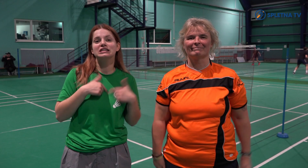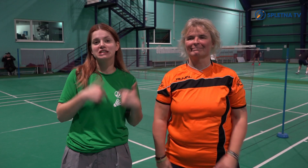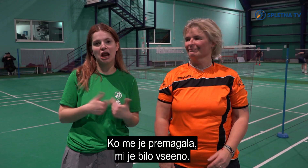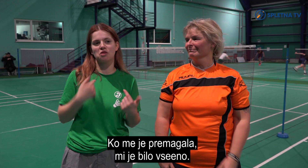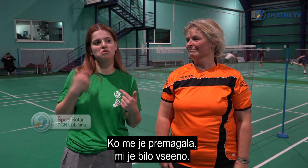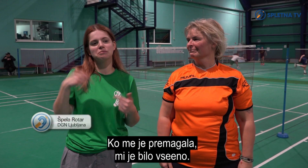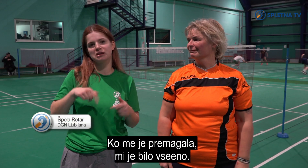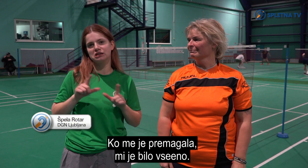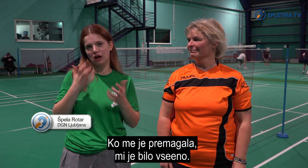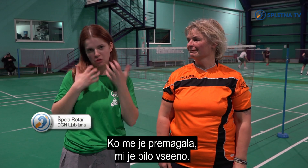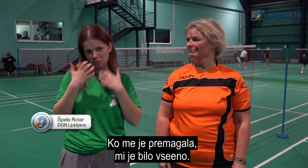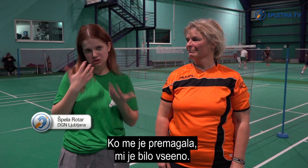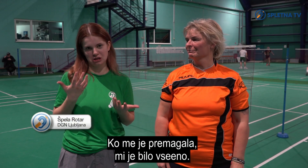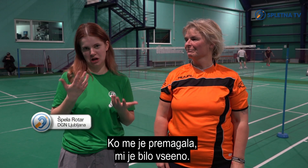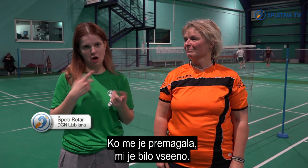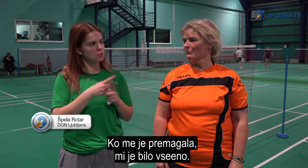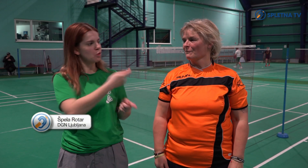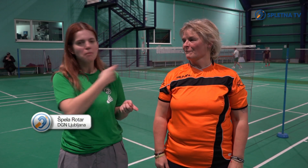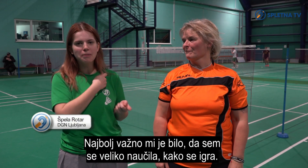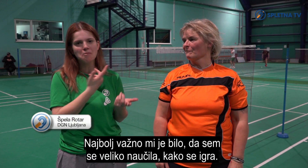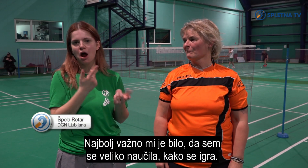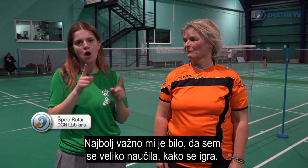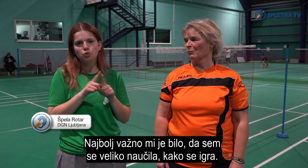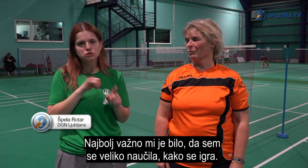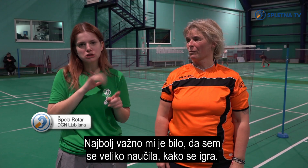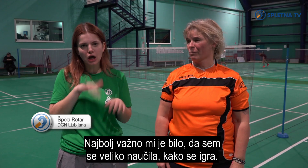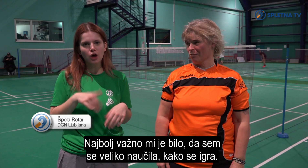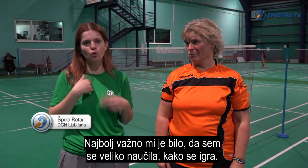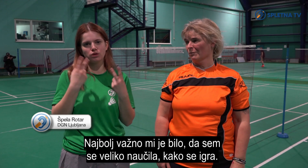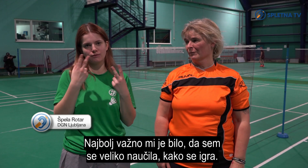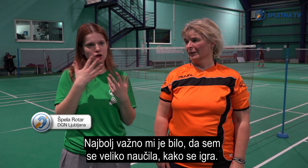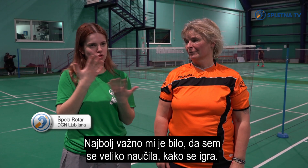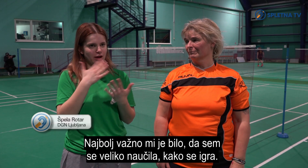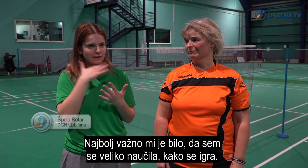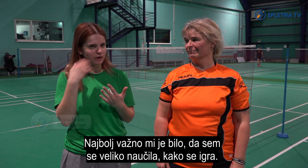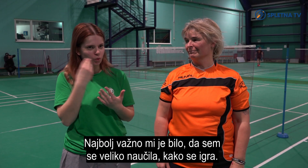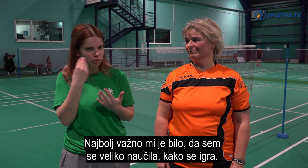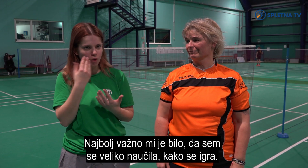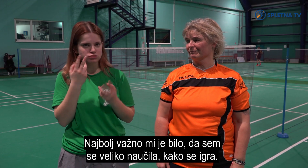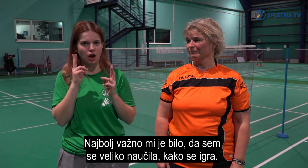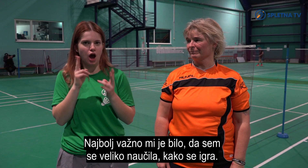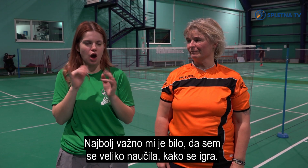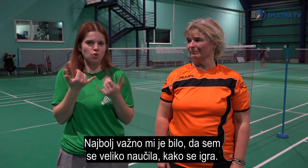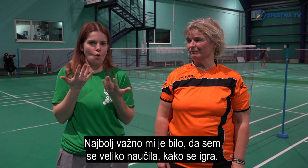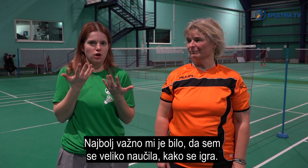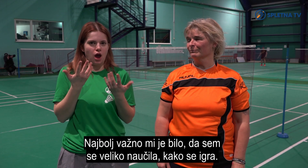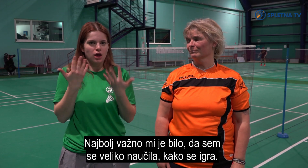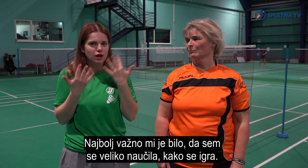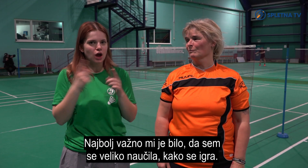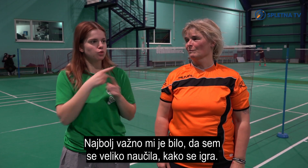Ko me je premagala, mi je bilo vseeno. Najbolj važno mi je bilo, da sem se veliko naučila, kako se igra. Tudi ona